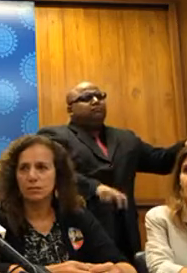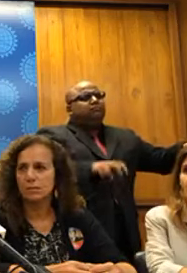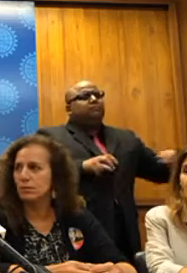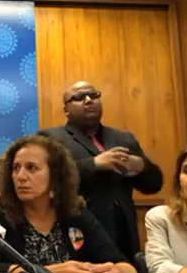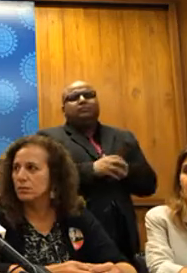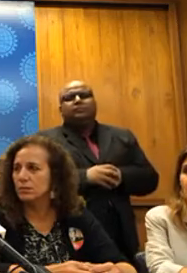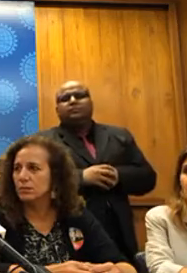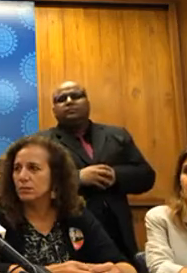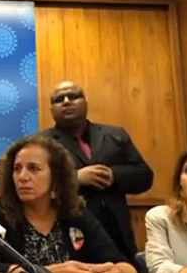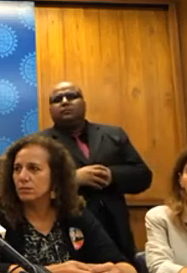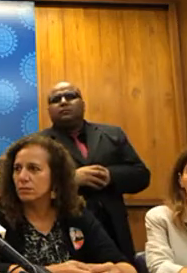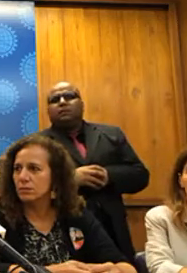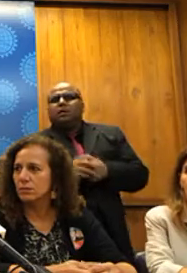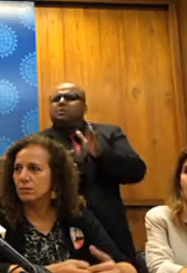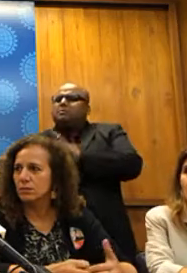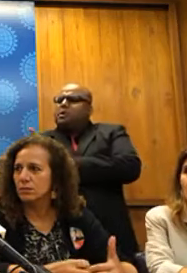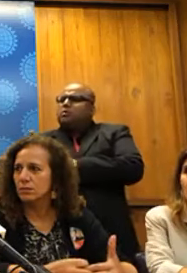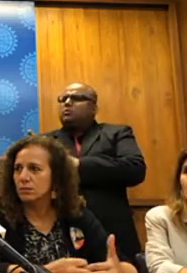Tá.